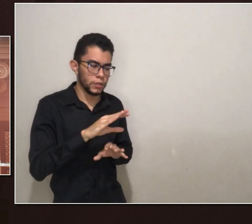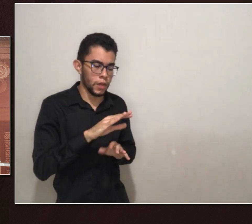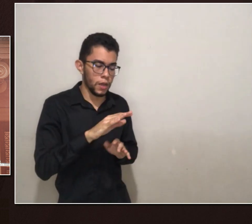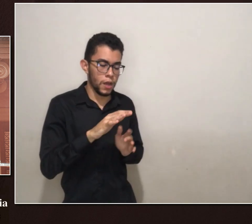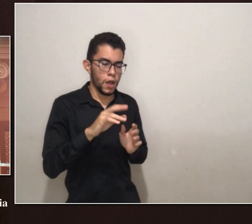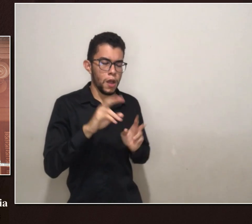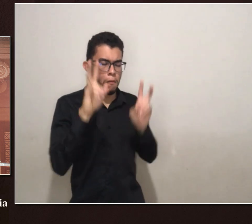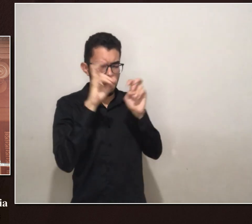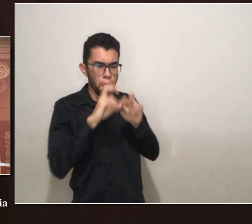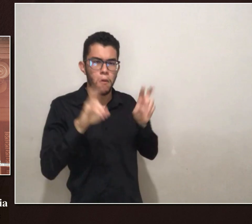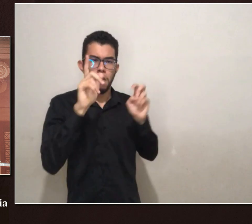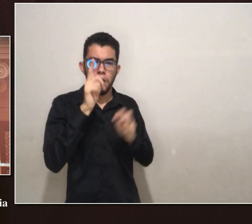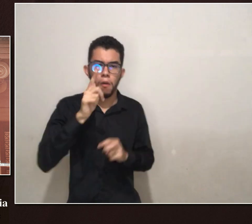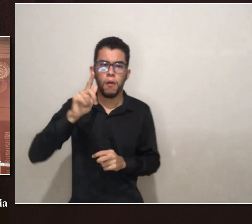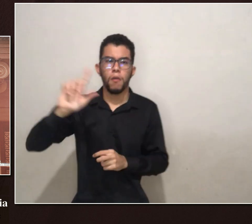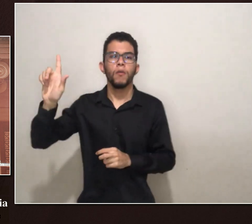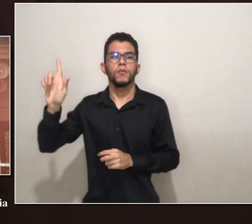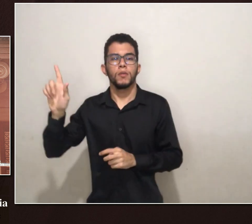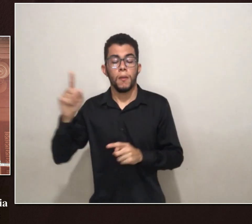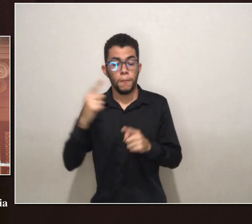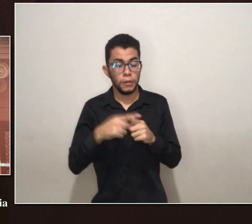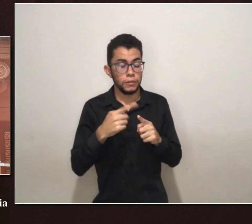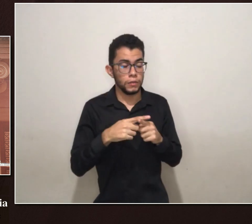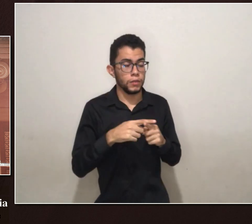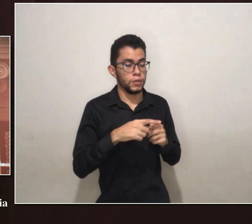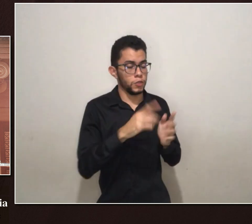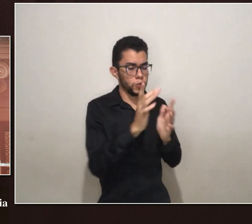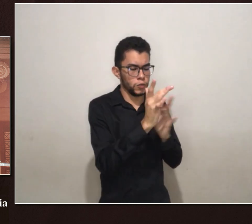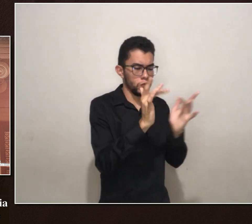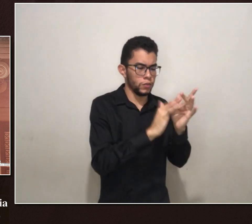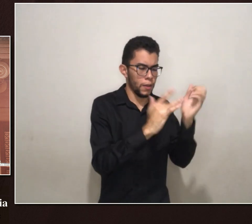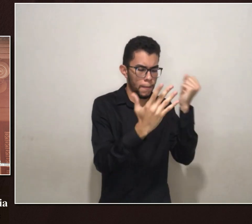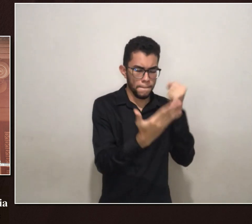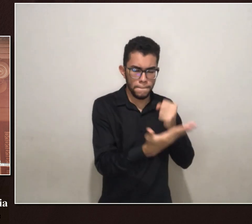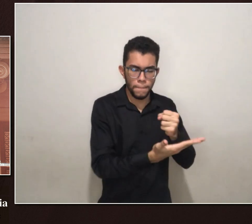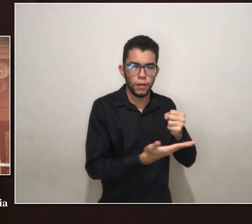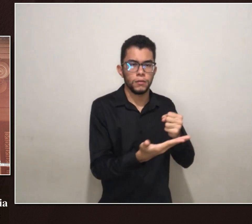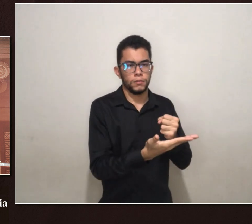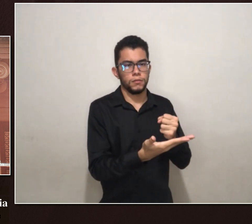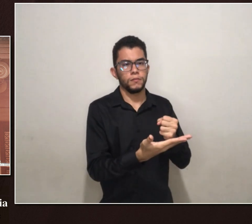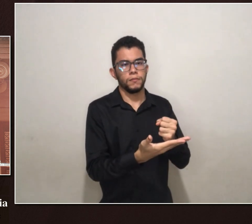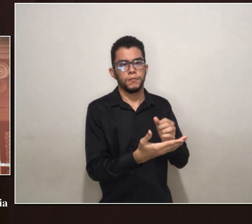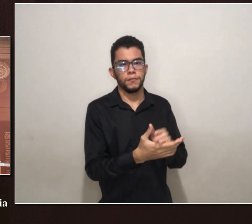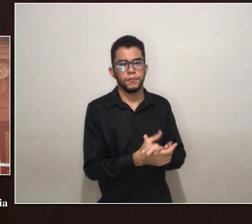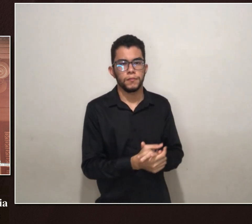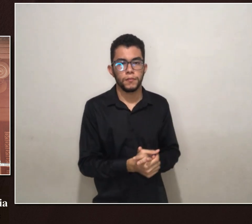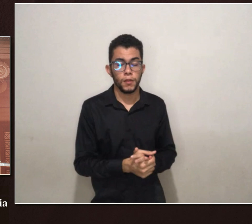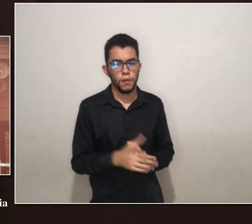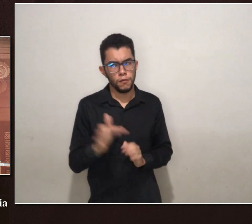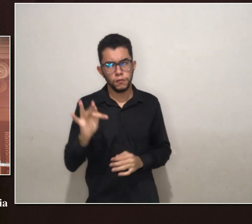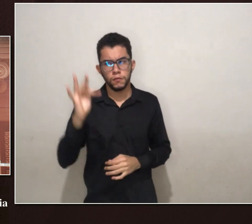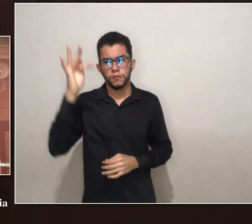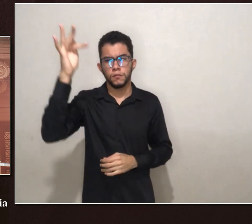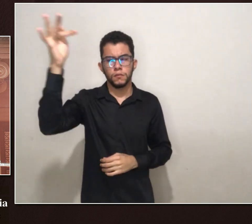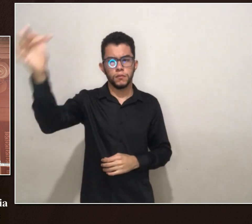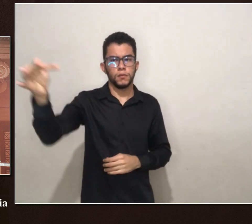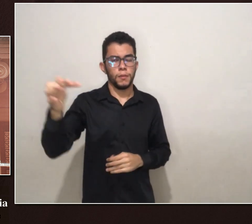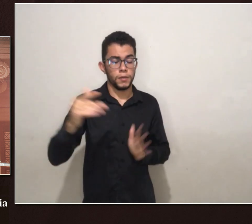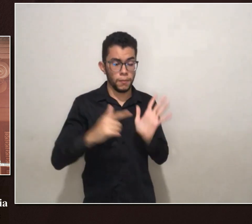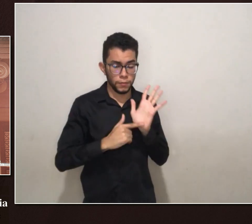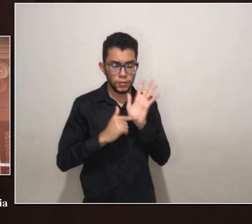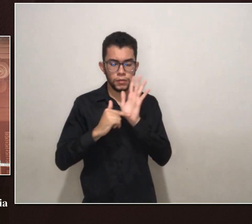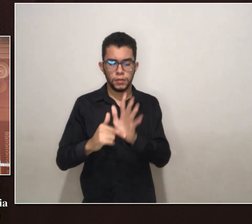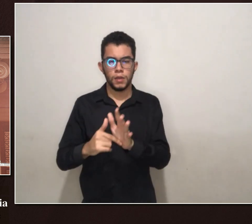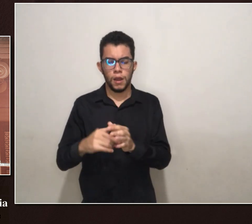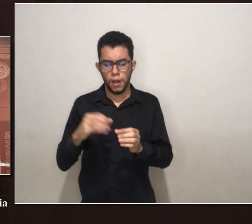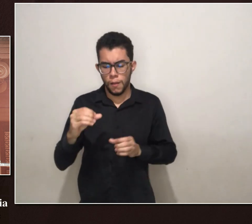palha, manifesta-se tornará a obra de cada um, pois o dia a